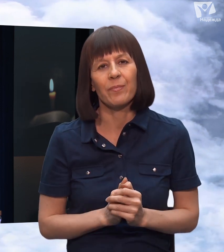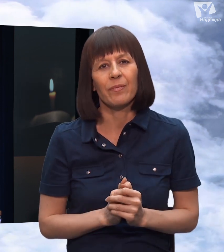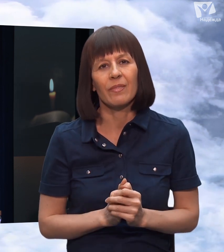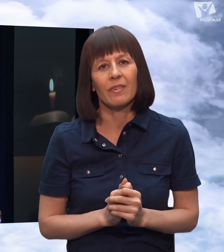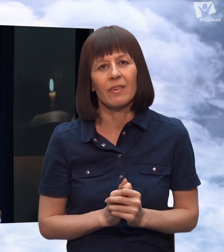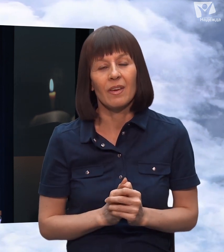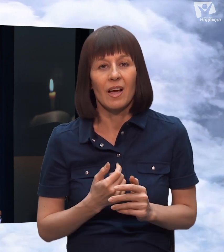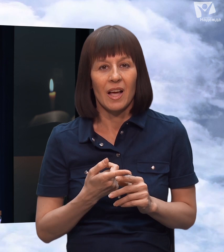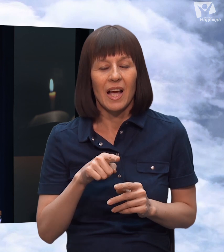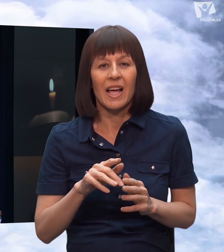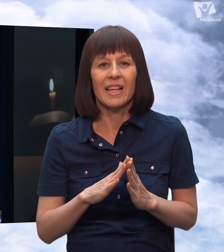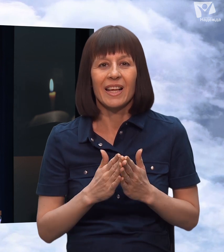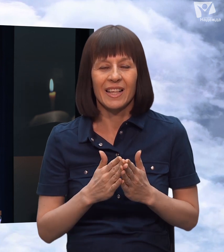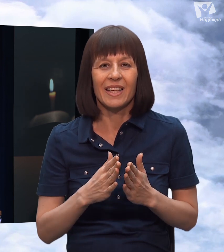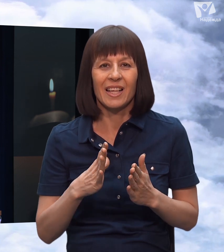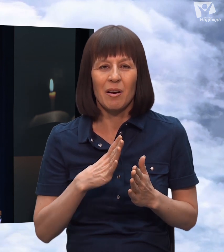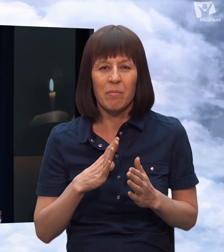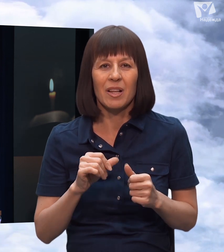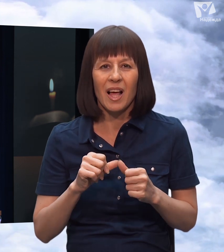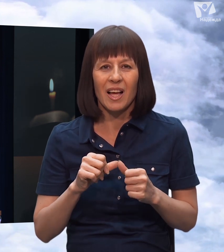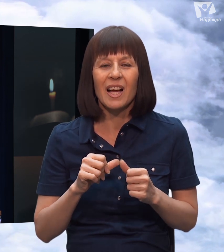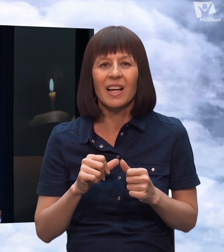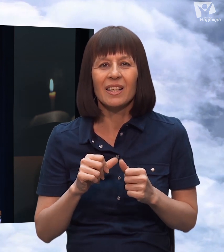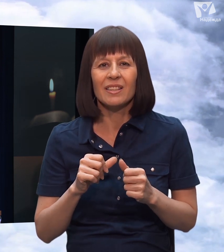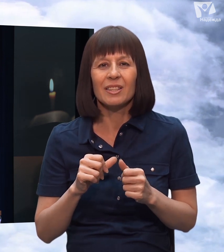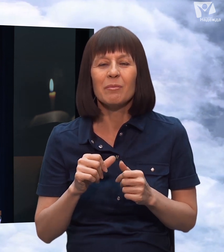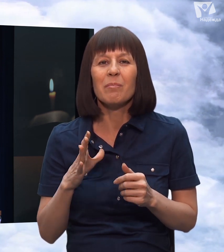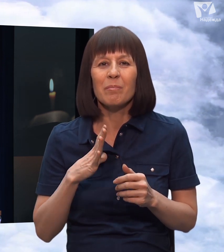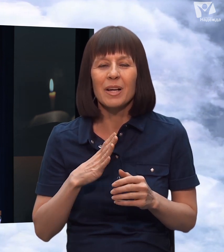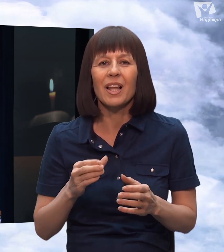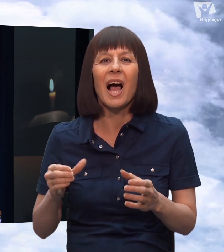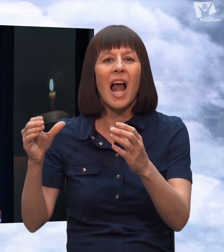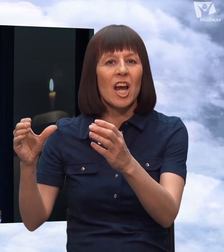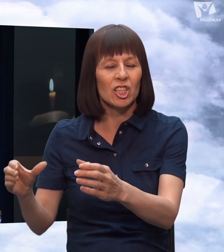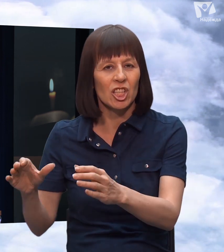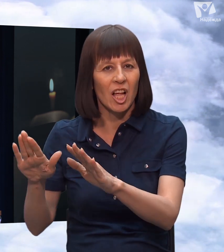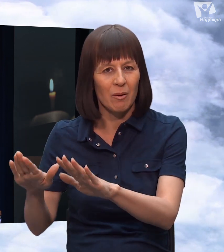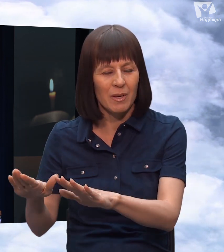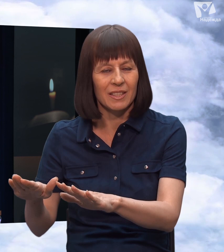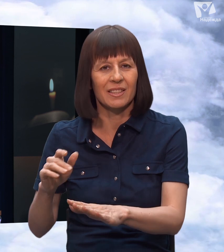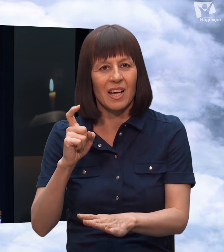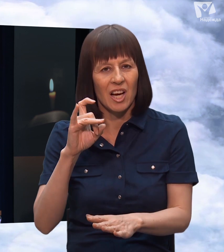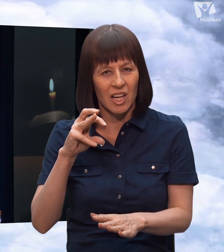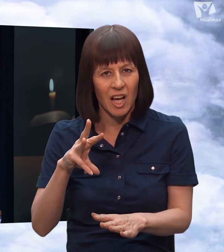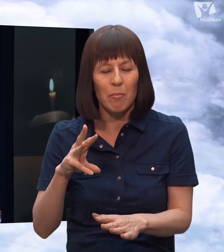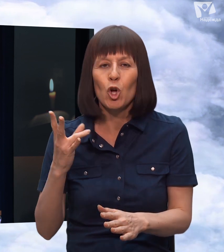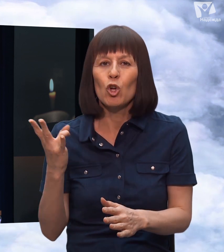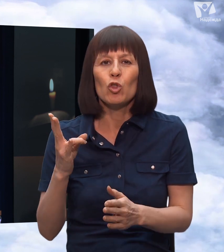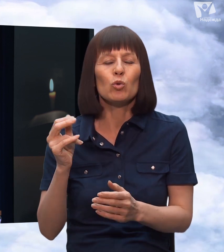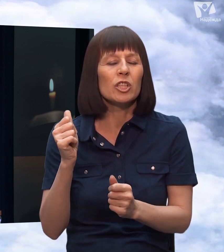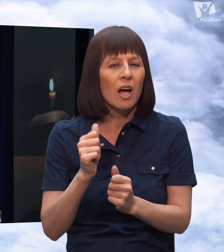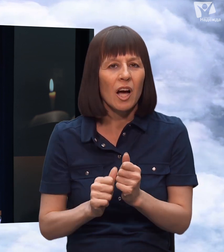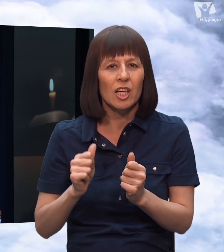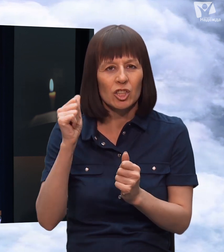книга которая лежала отдельно в храме который нужно было читать ежегодно вот но на каком-то этапе истории и потеряли по всей видимости